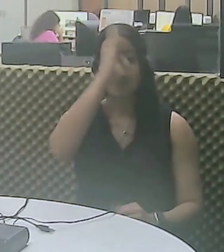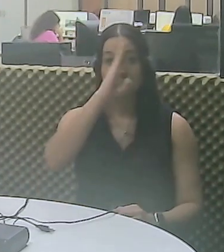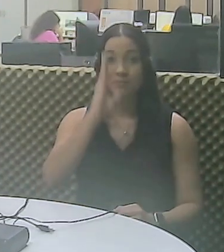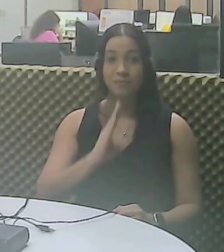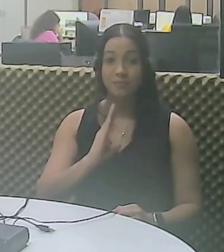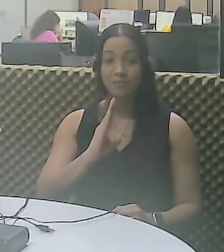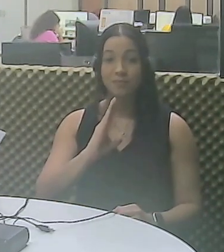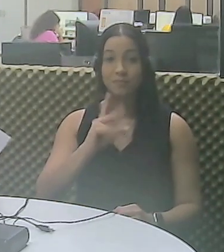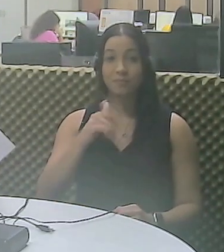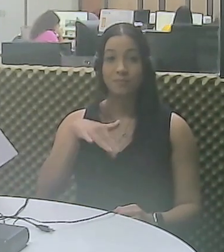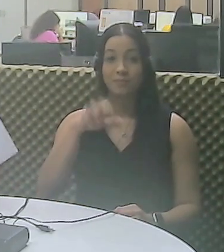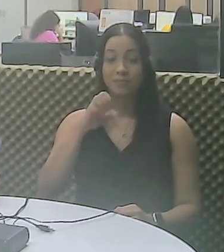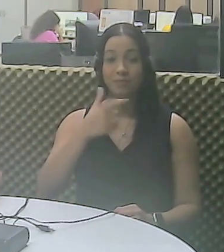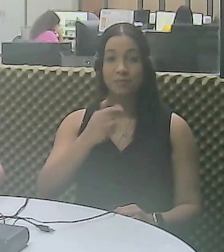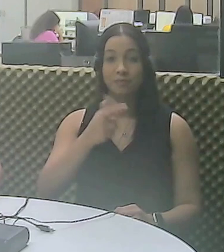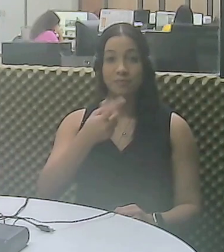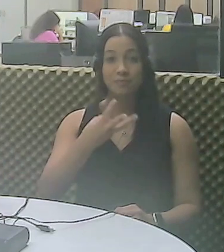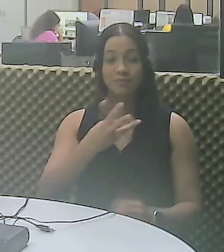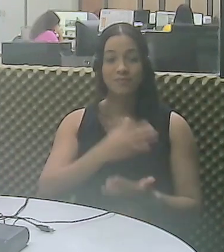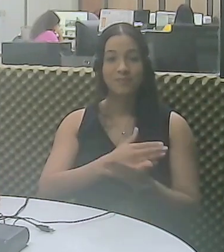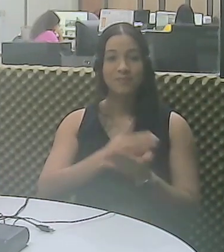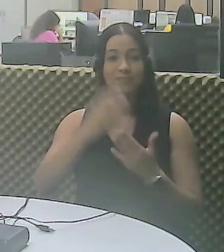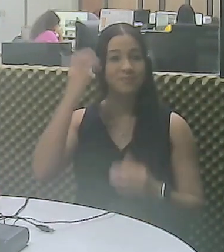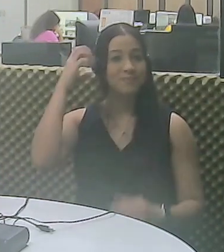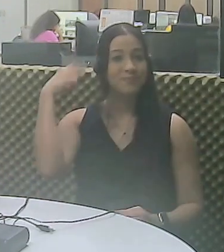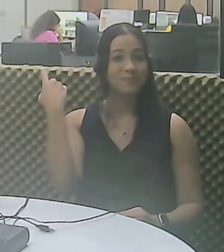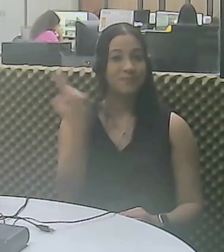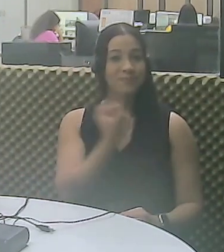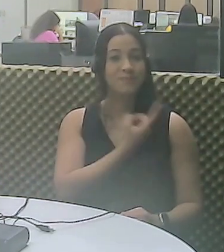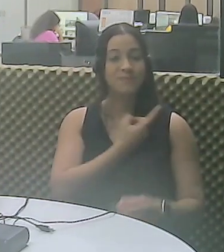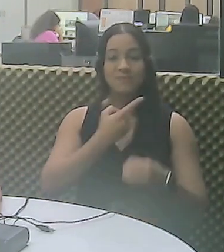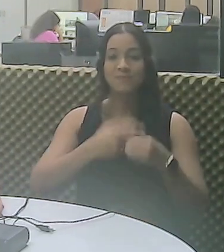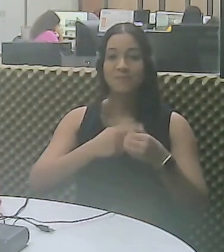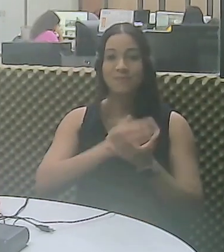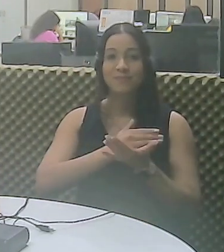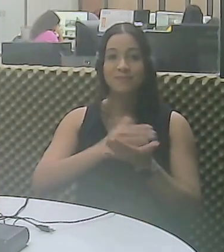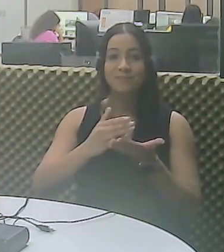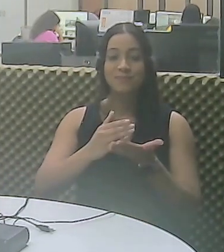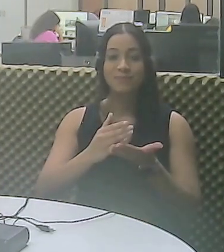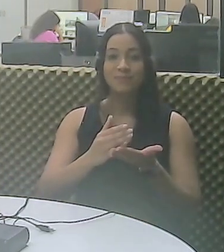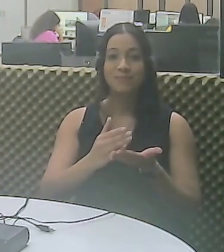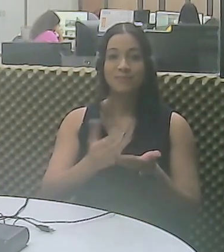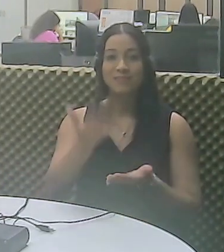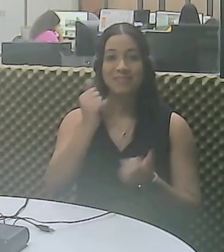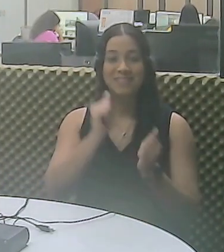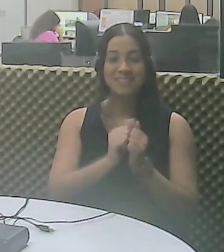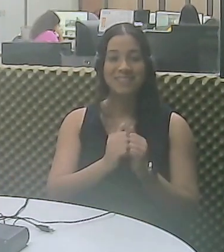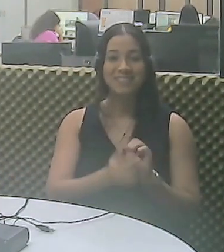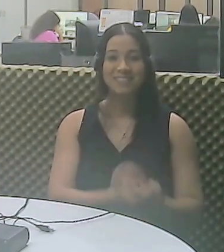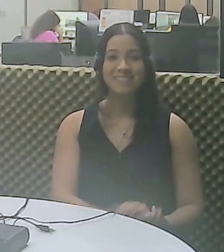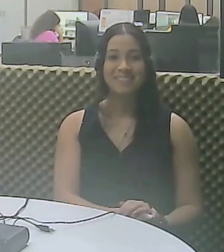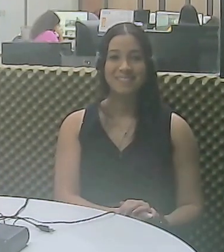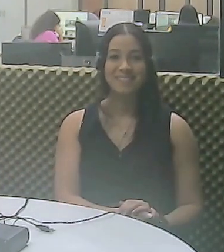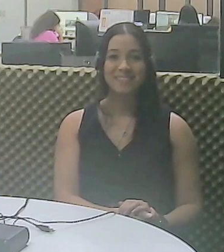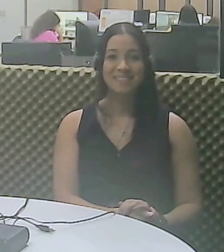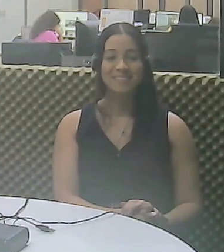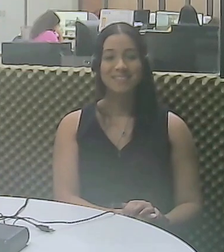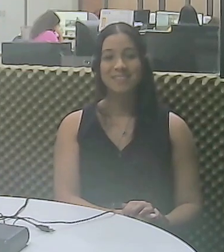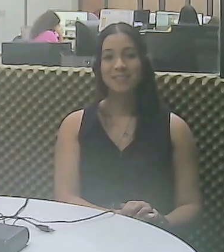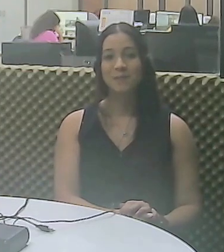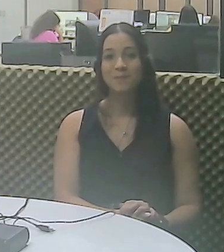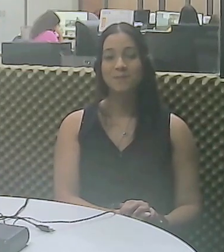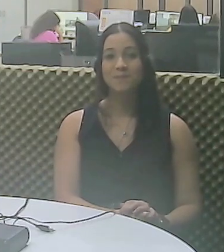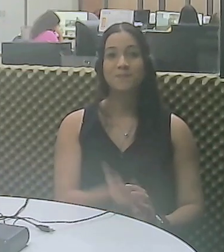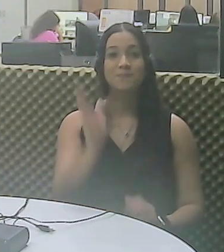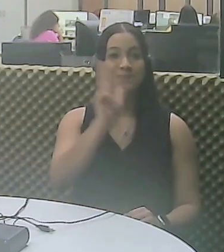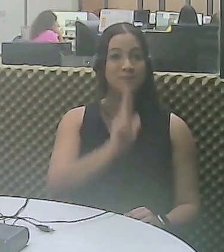no Chile 2023. Essas e outras notícias a partir de agora na Rádio Nossa Cidade. Vem com a gente!